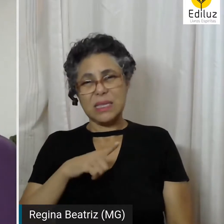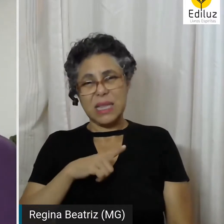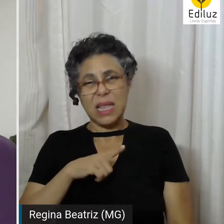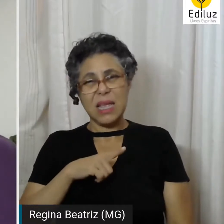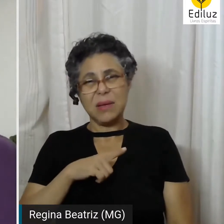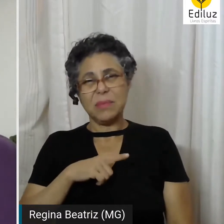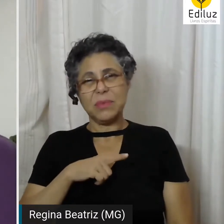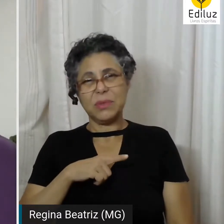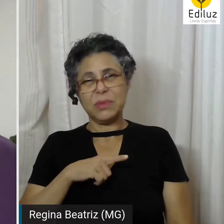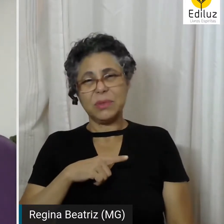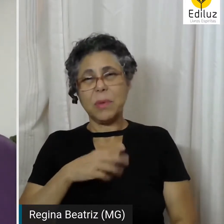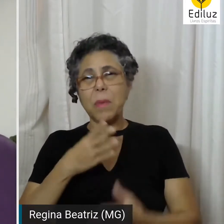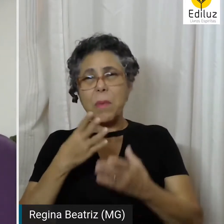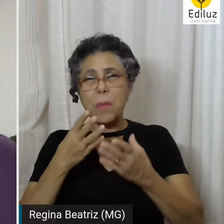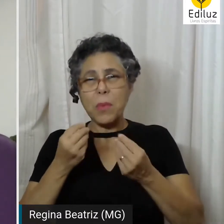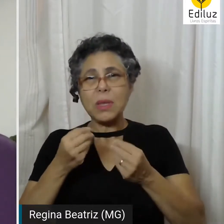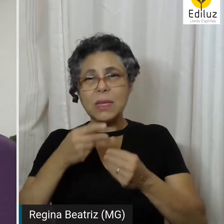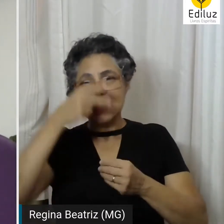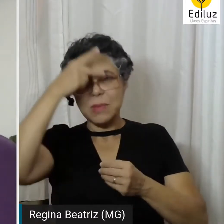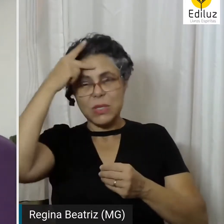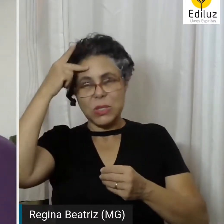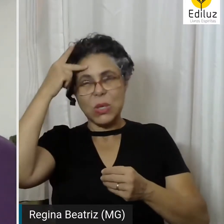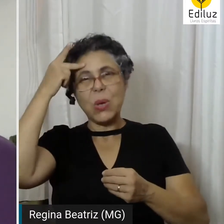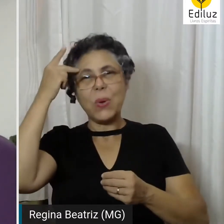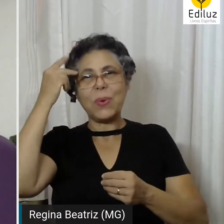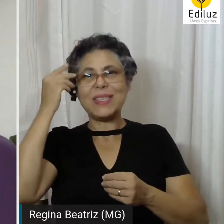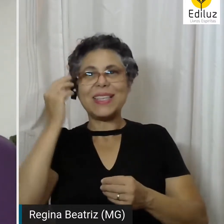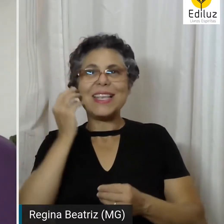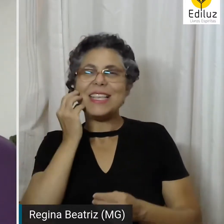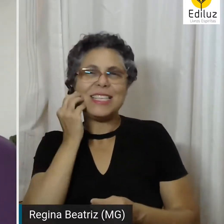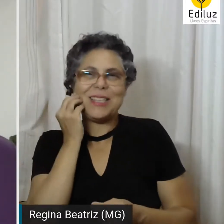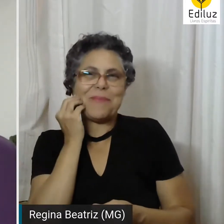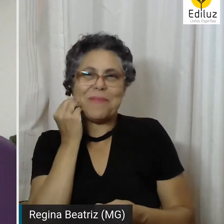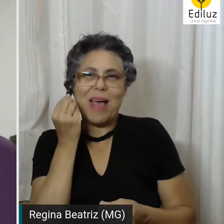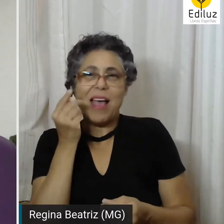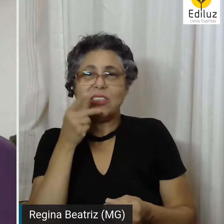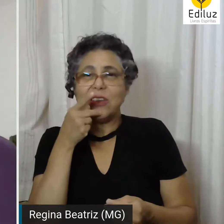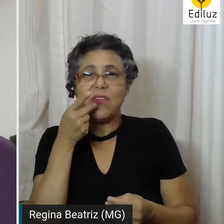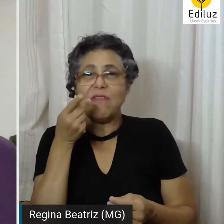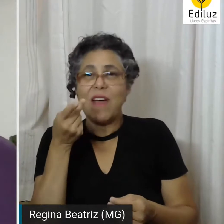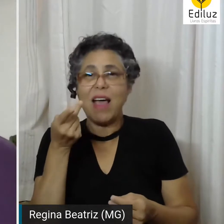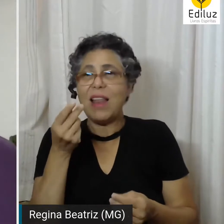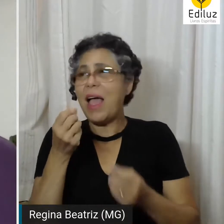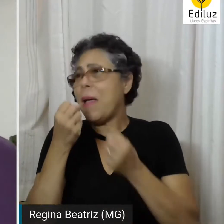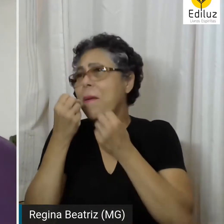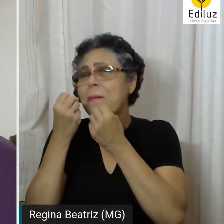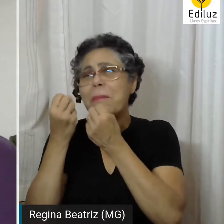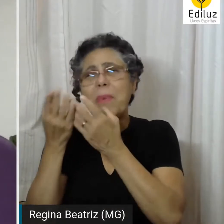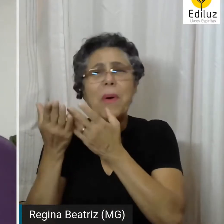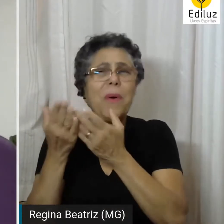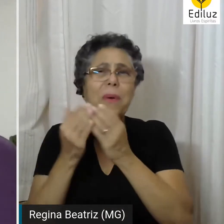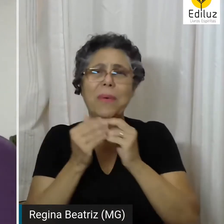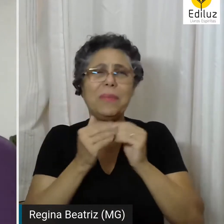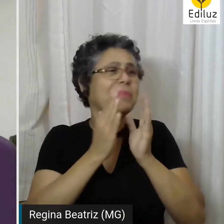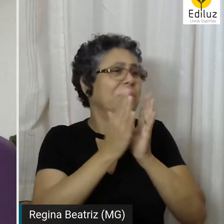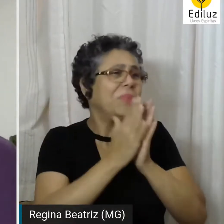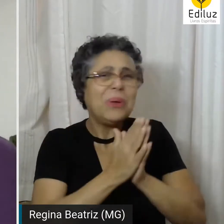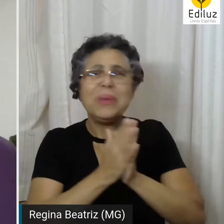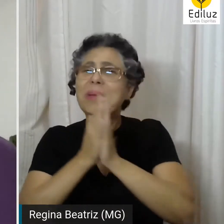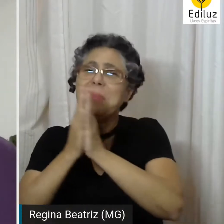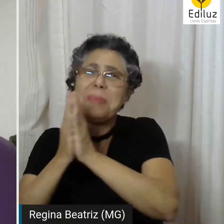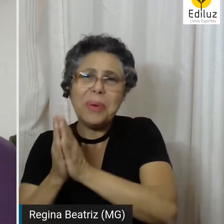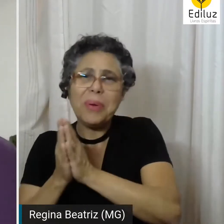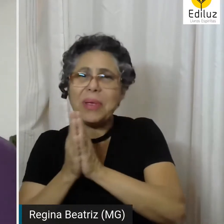de simpatia que muitas vezes diz amém para todos nós e que diz